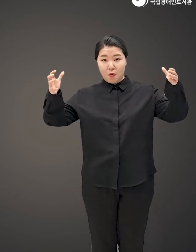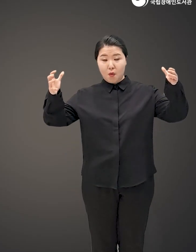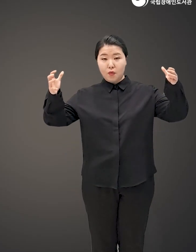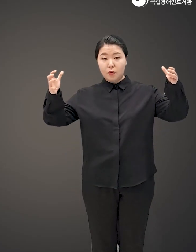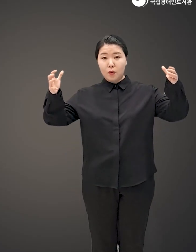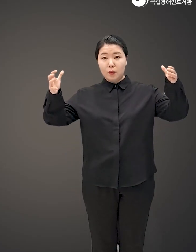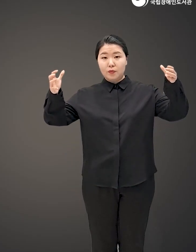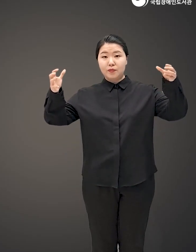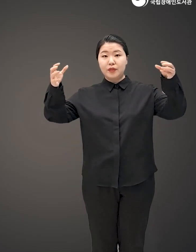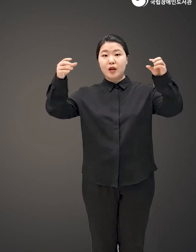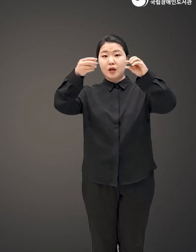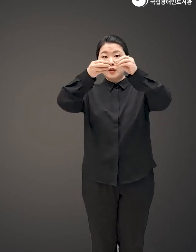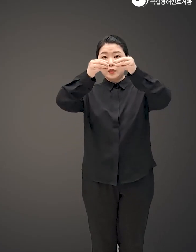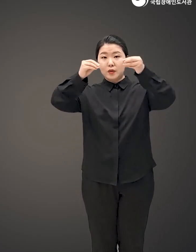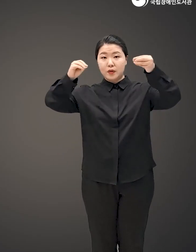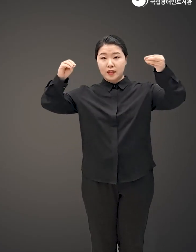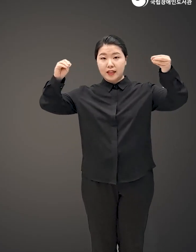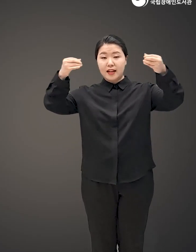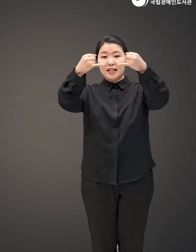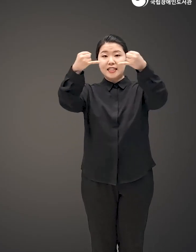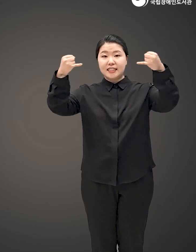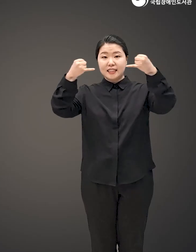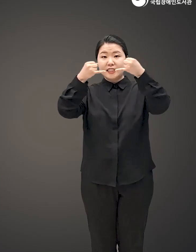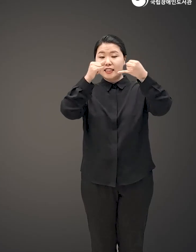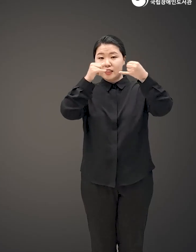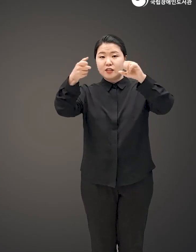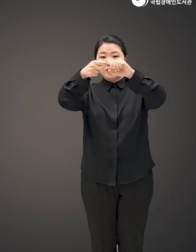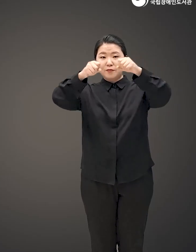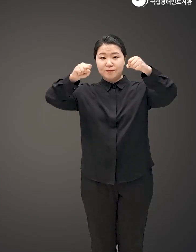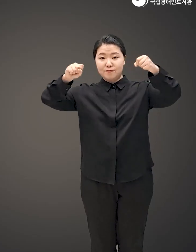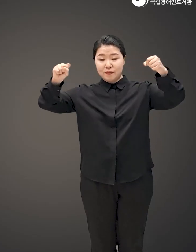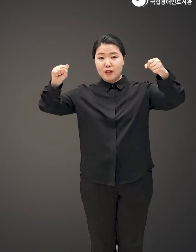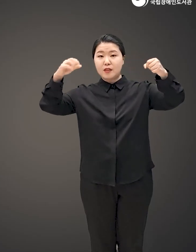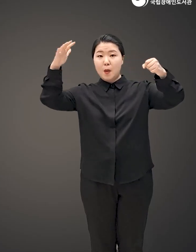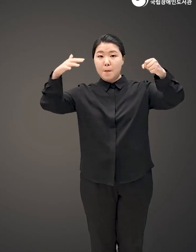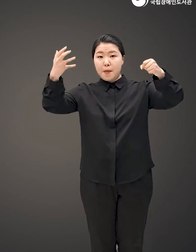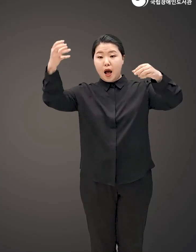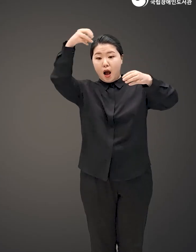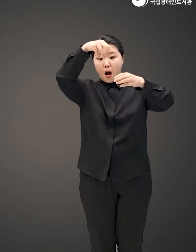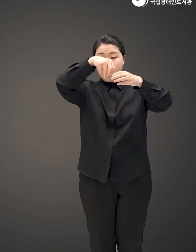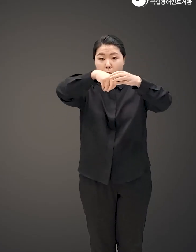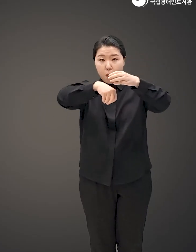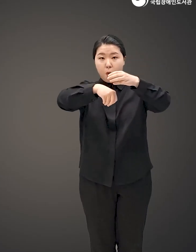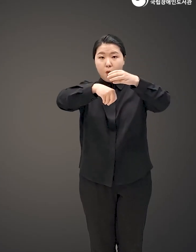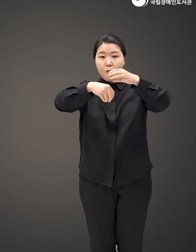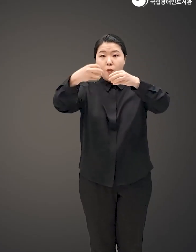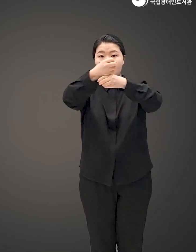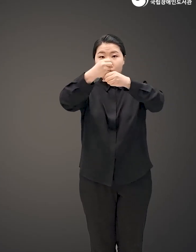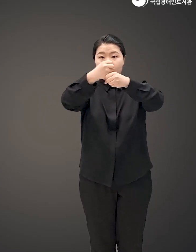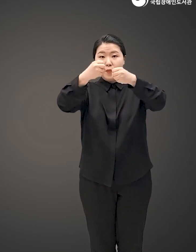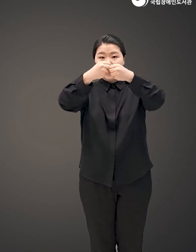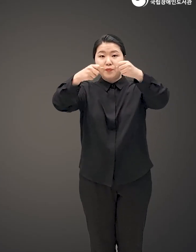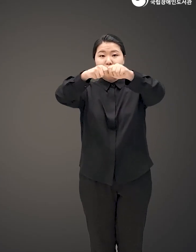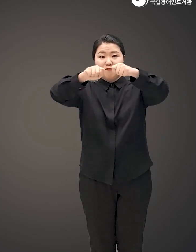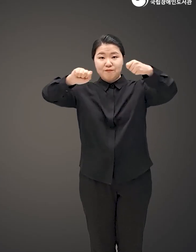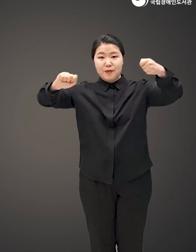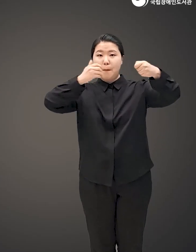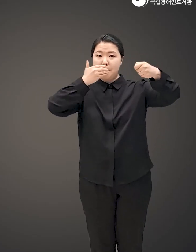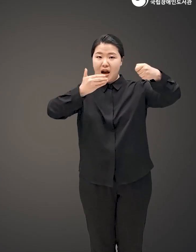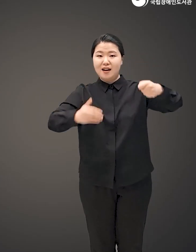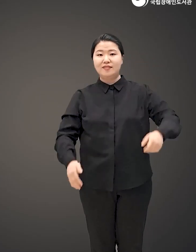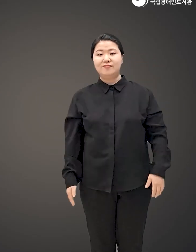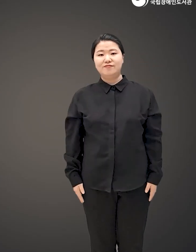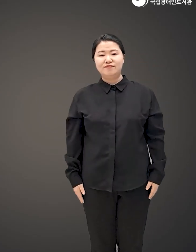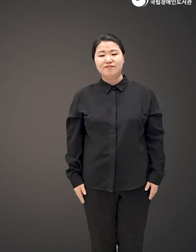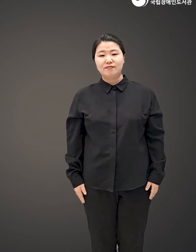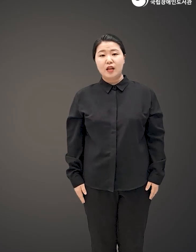하지만 끝에 손잡이가 달려 있어서 잡은 바람을 도망가지 못하게 묶을 때 아주